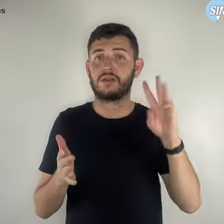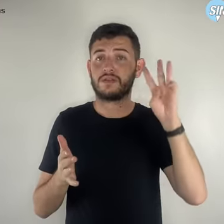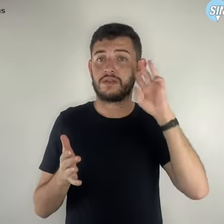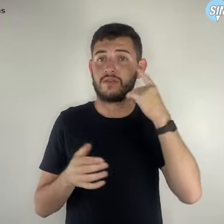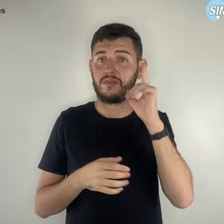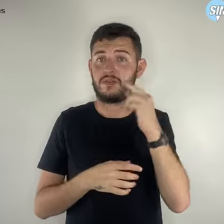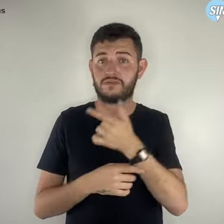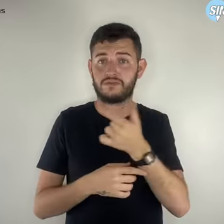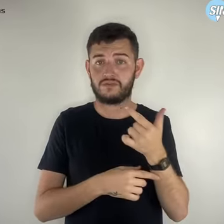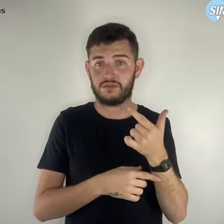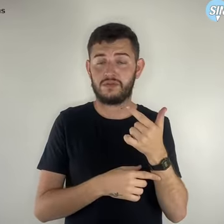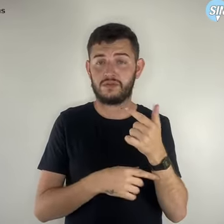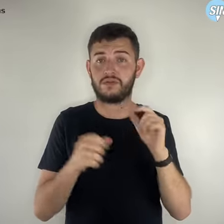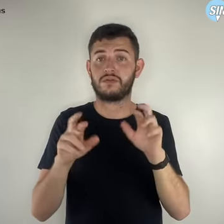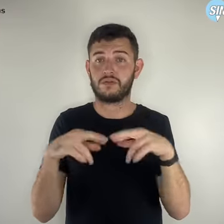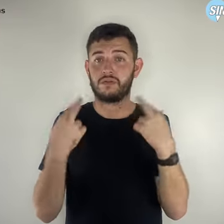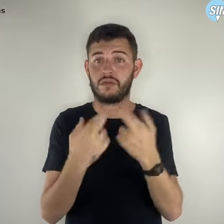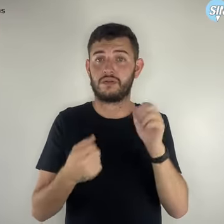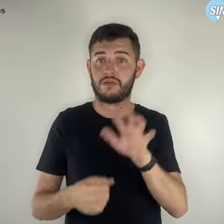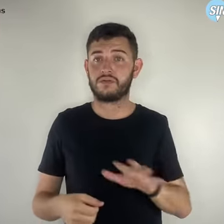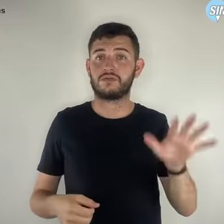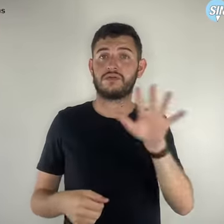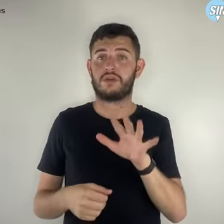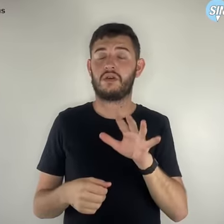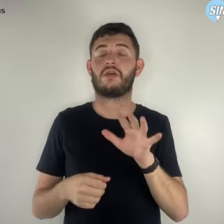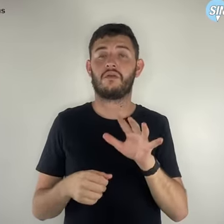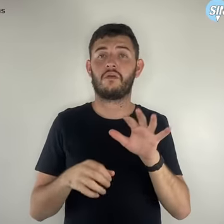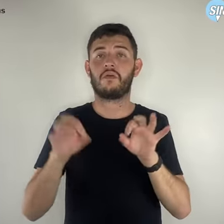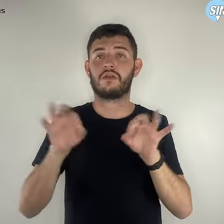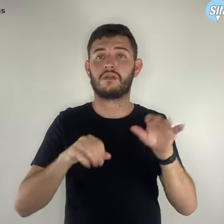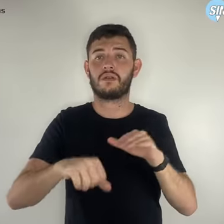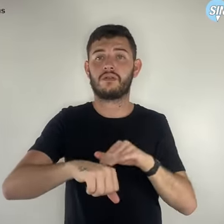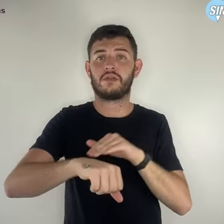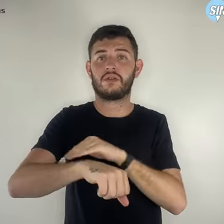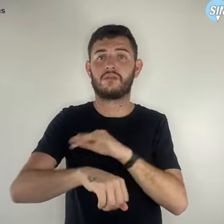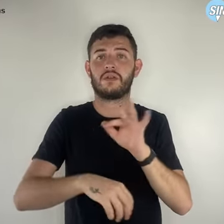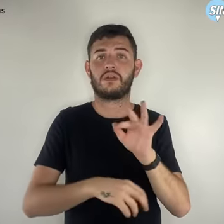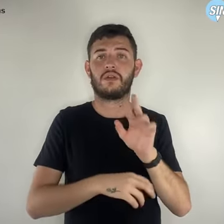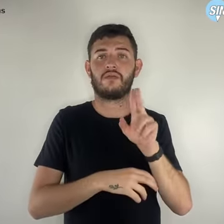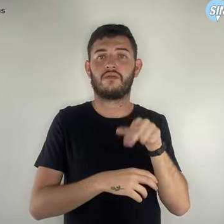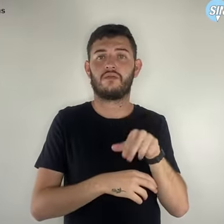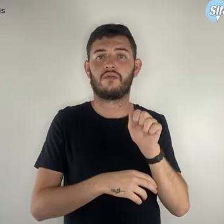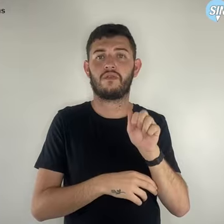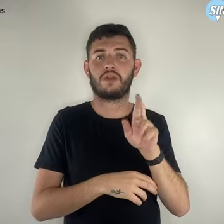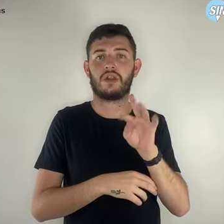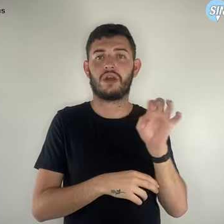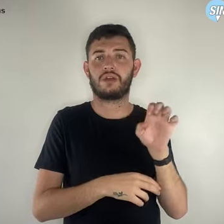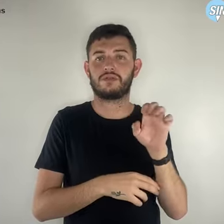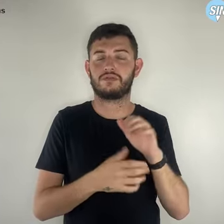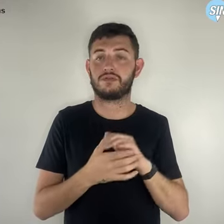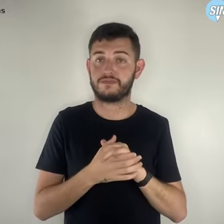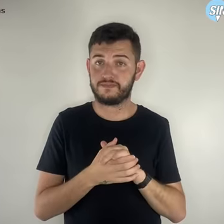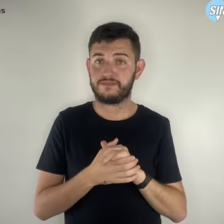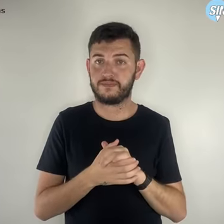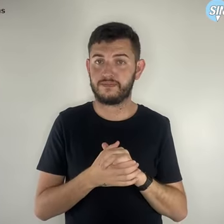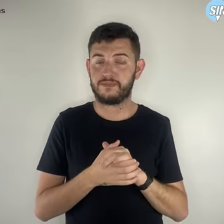manhã desta terça-feira 22, em Assembleia Geral realizada no estacionamento da Funarte. Inicialmente